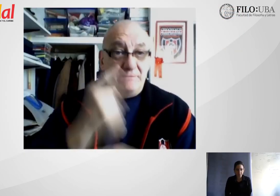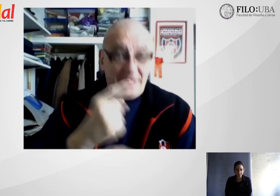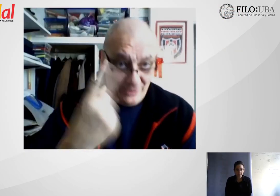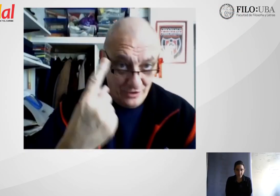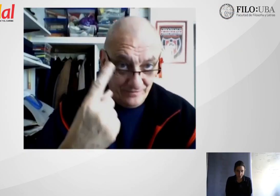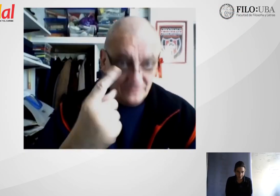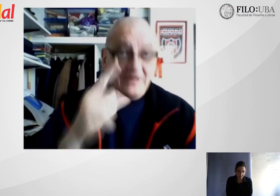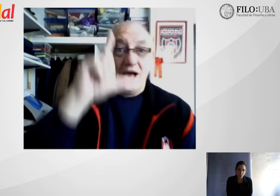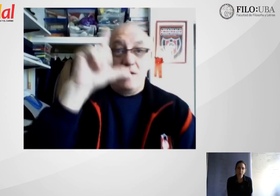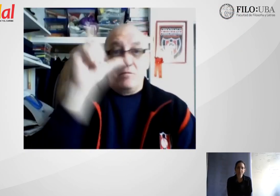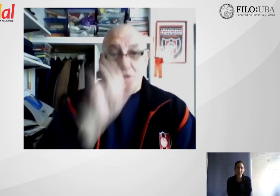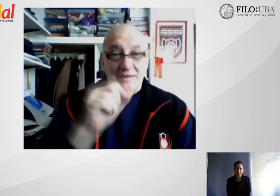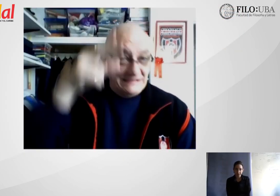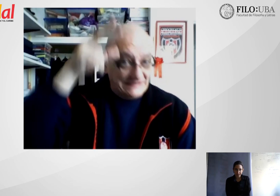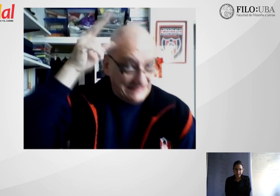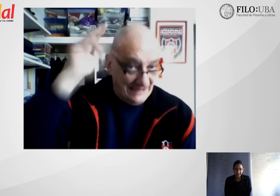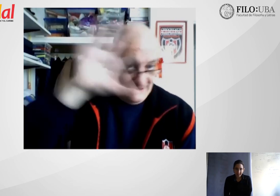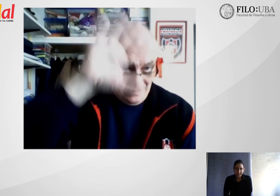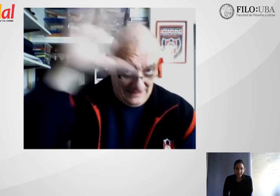Bueno, habla Finucci.